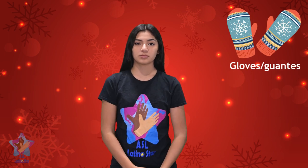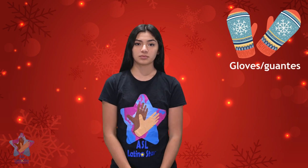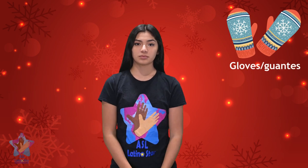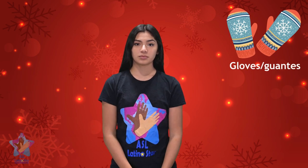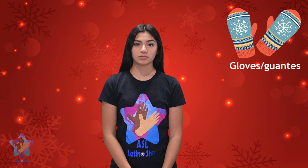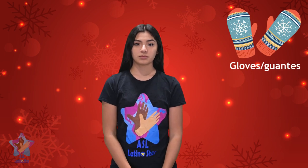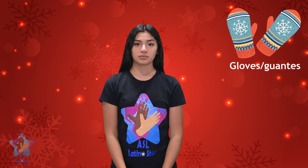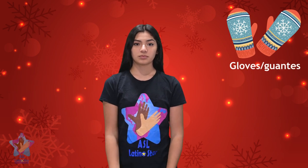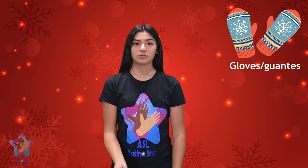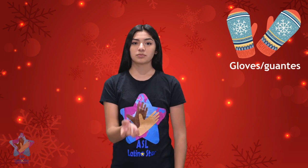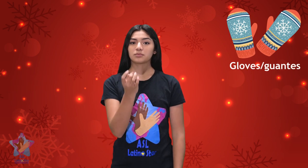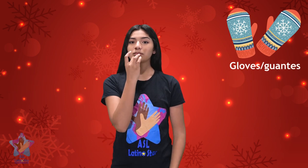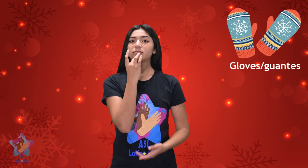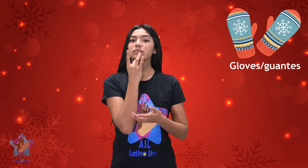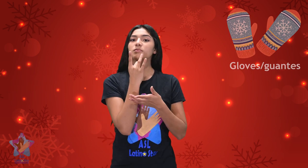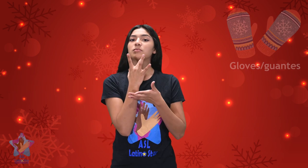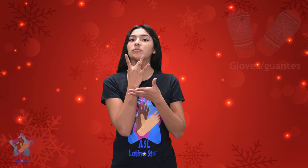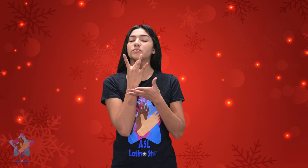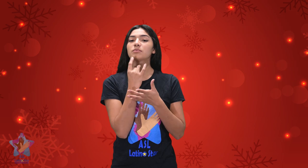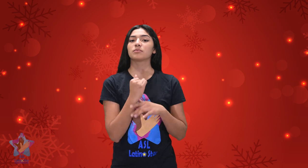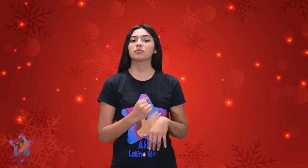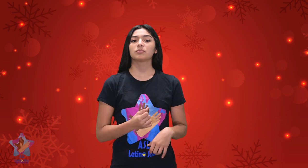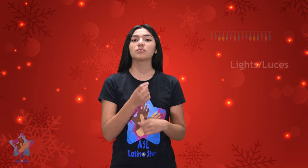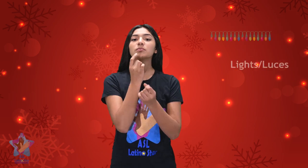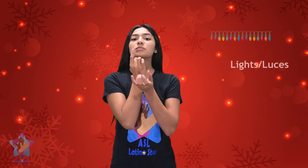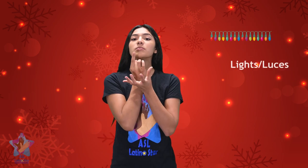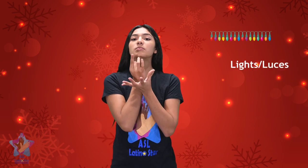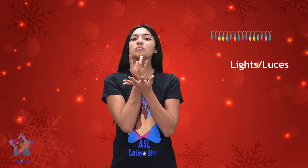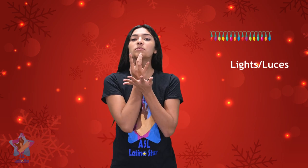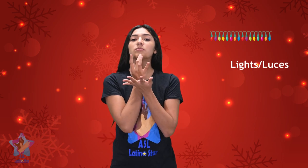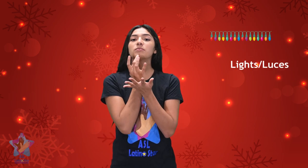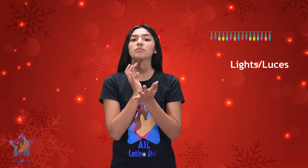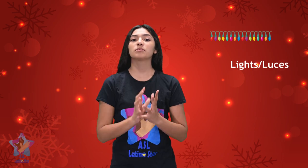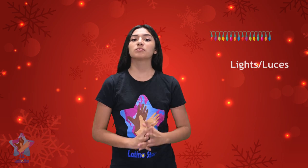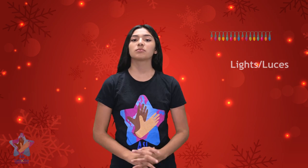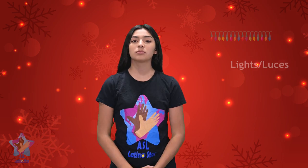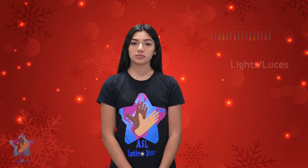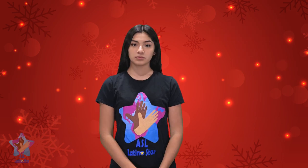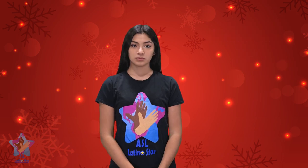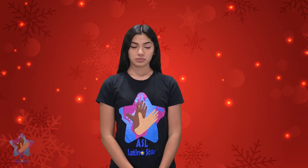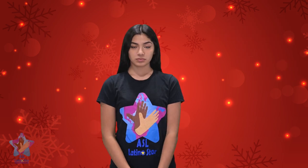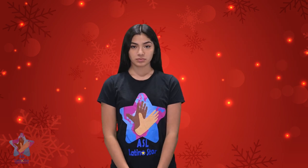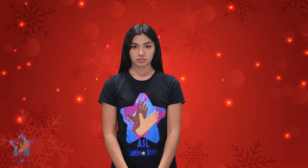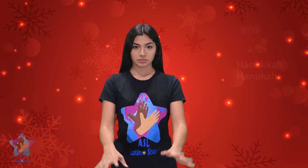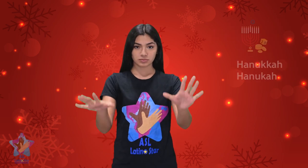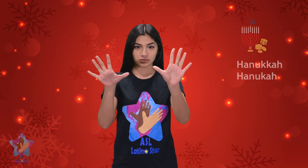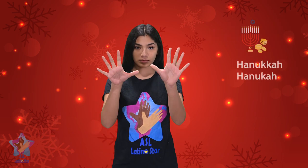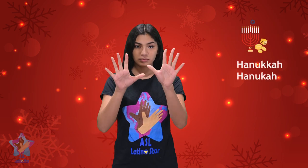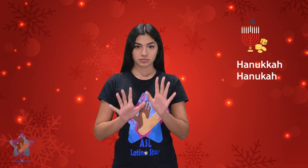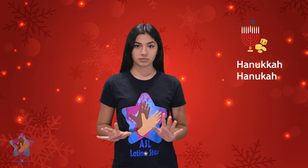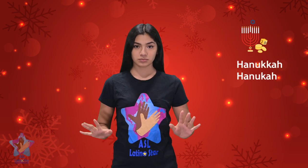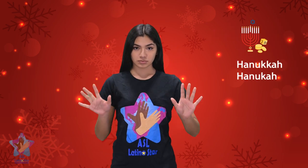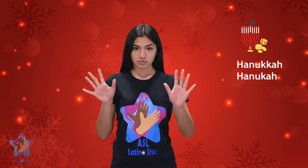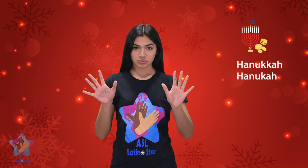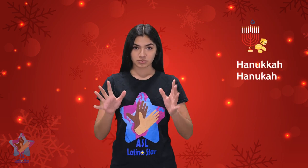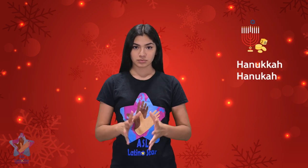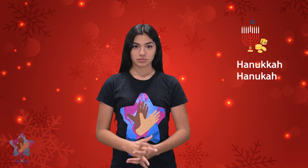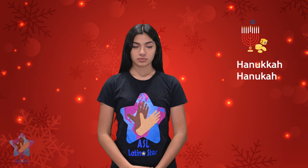Lights. Luces. Luces. Luces. Hanukkah.